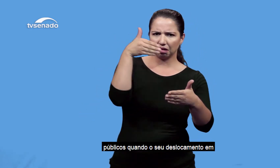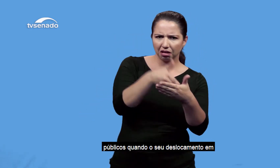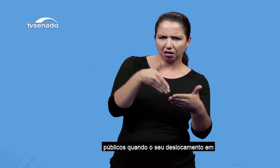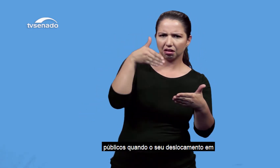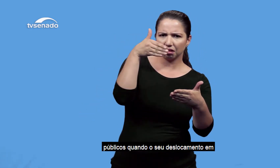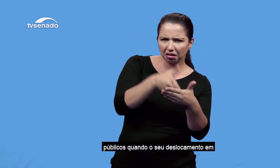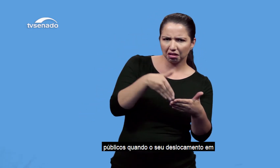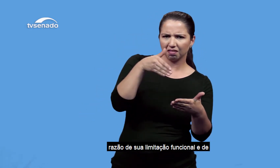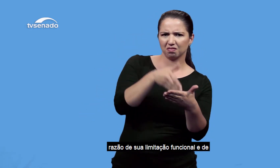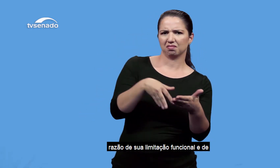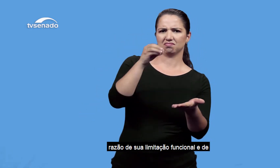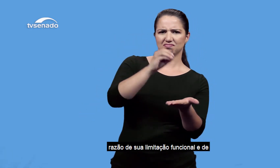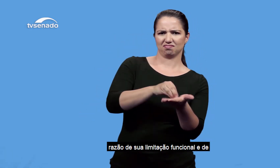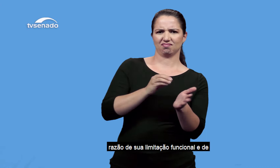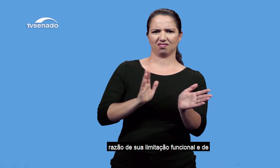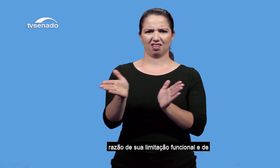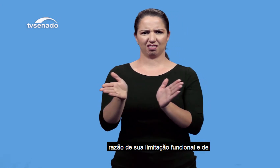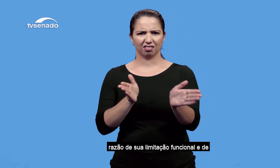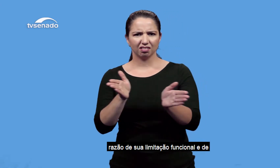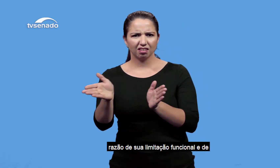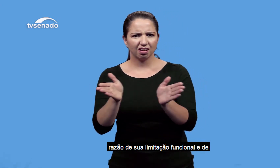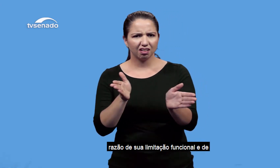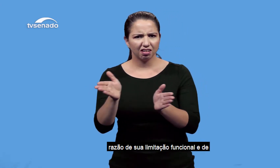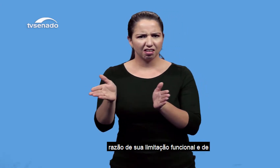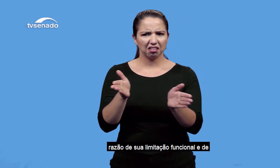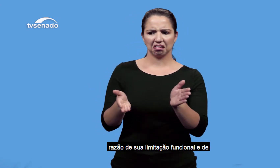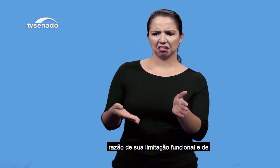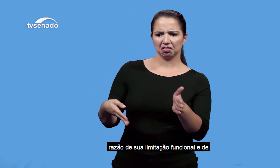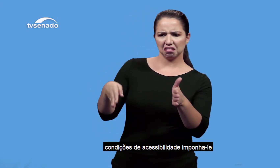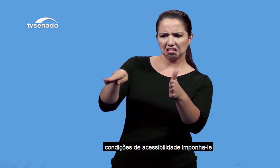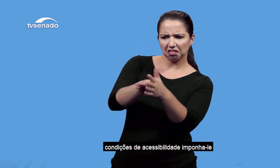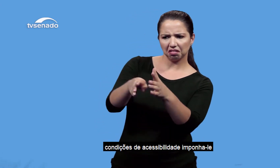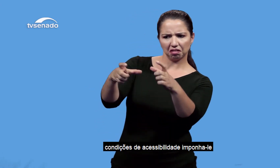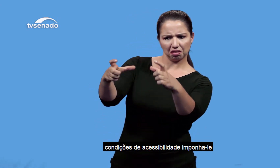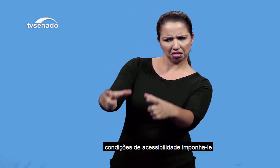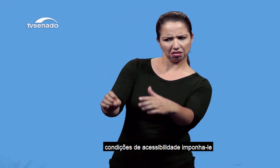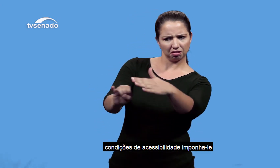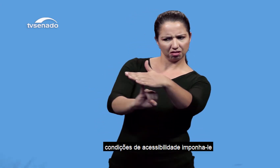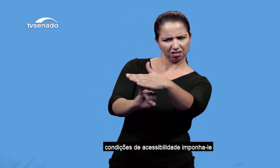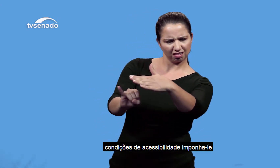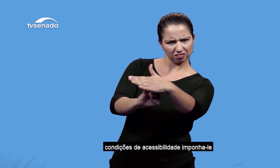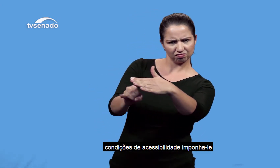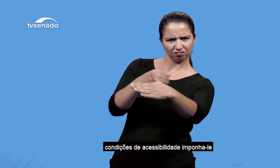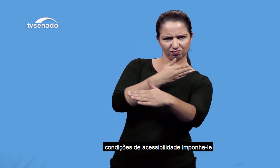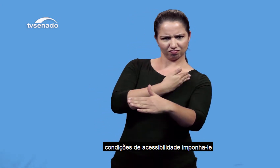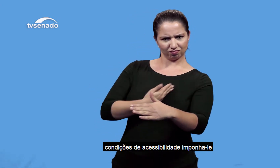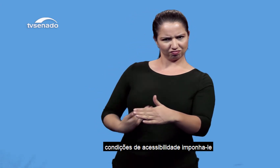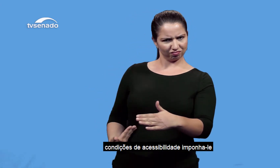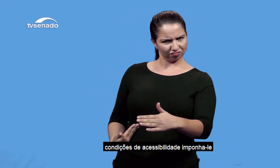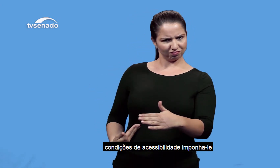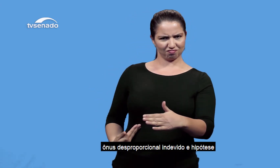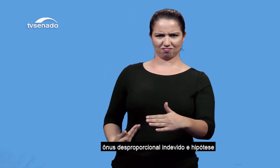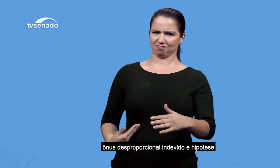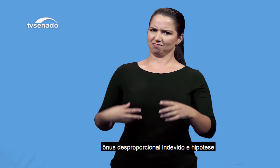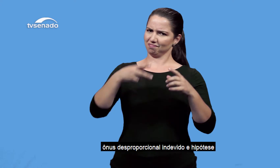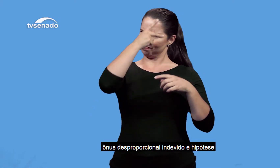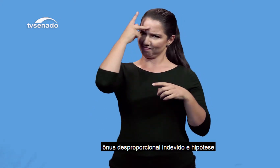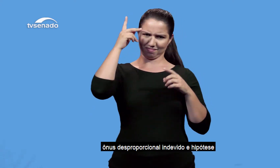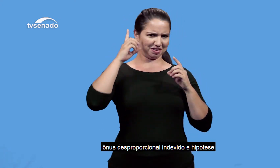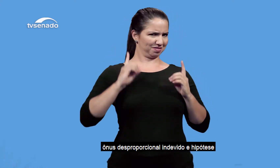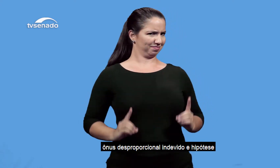deslocamento em razão de sua limitação funcional e de condições de acessibilidade em bonny ônus